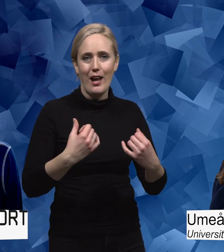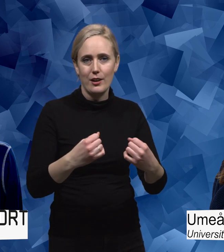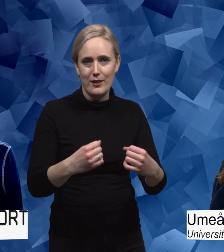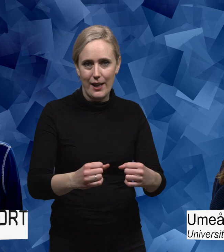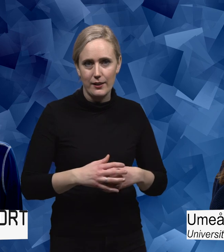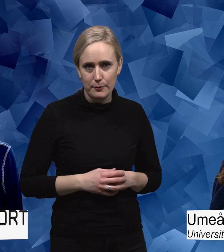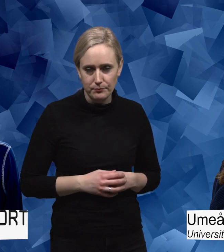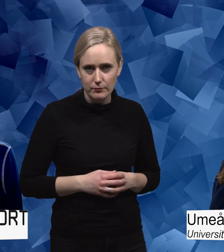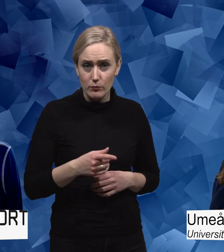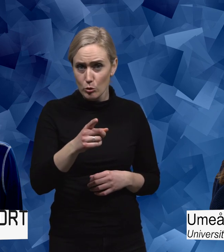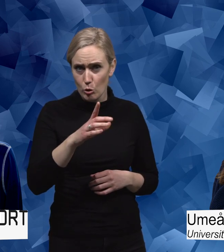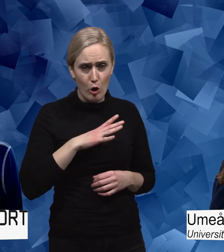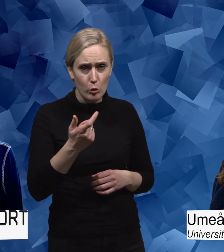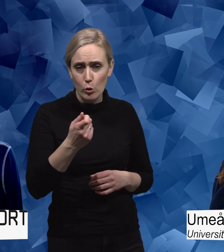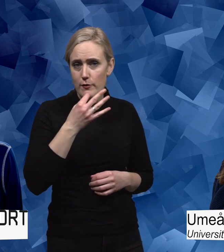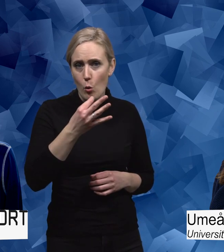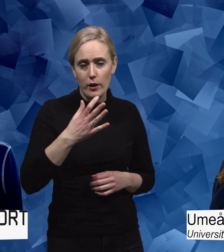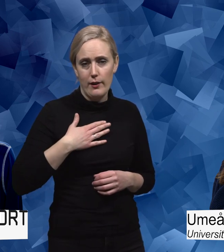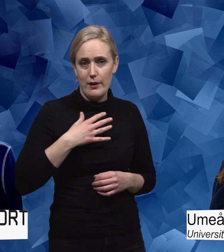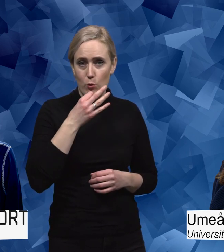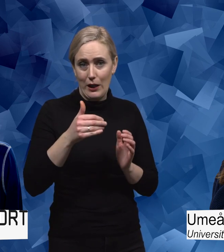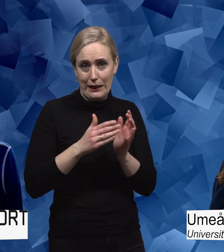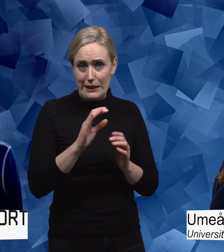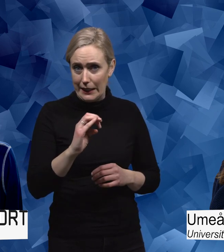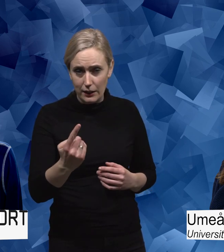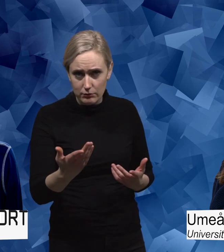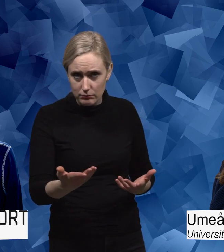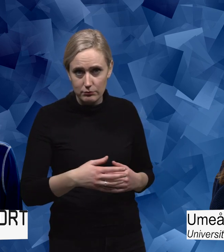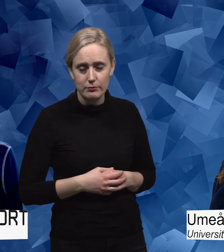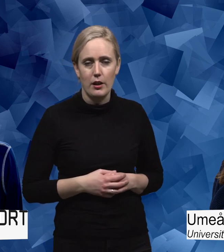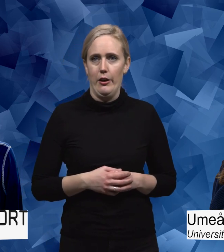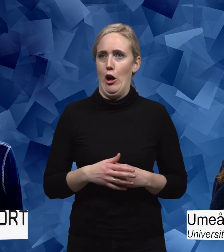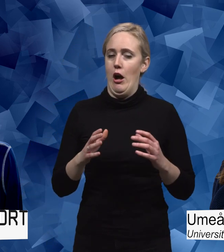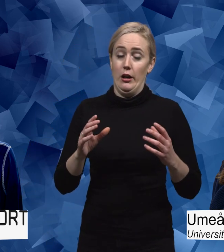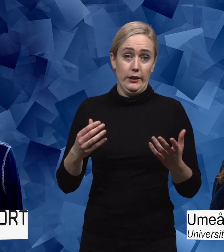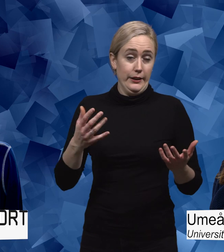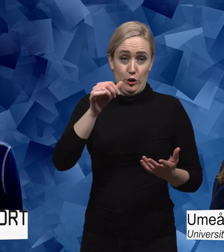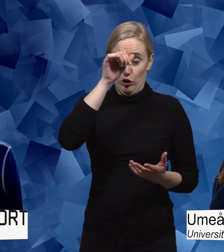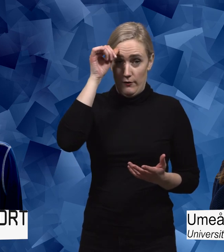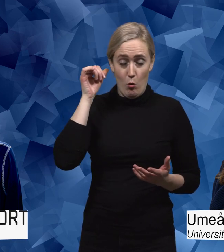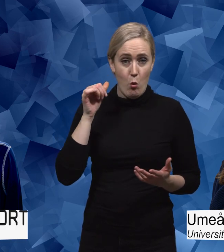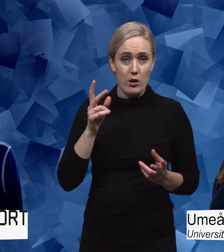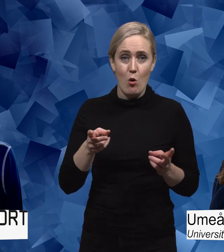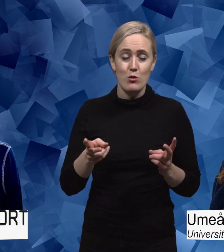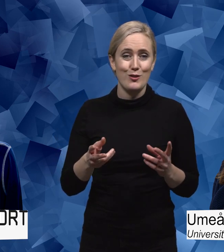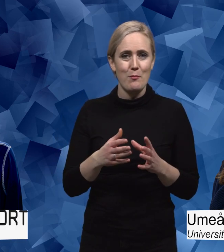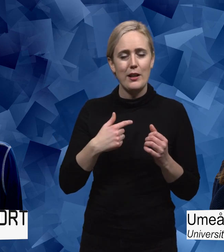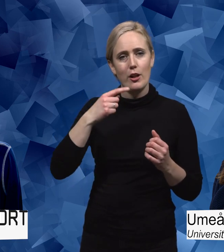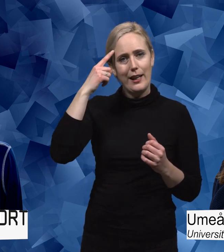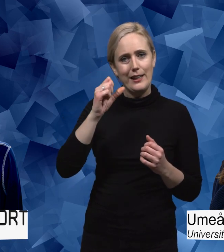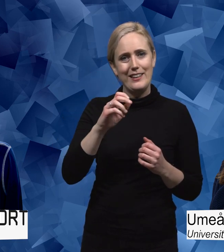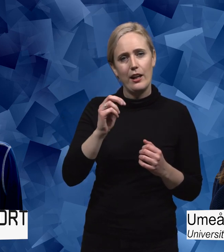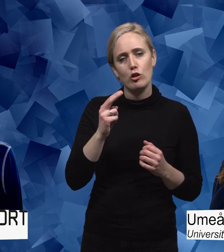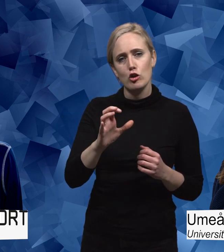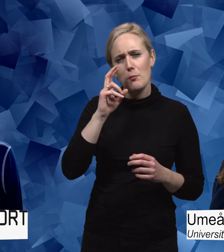aktivitet. Har du någon fråga du skulle vilja skicka med till Jill? Ja, det är svårt också att svara på. Men jag tänker att det här med ett